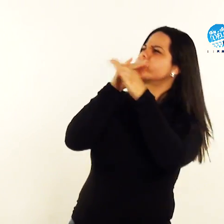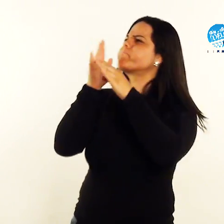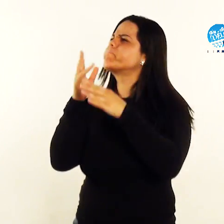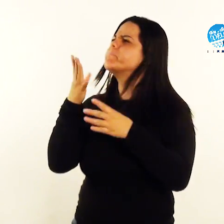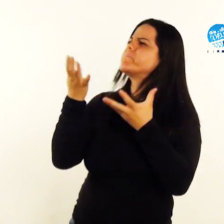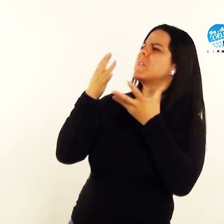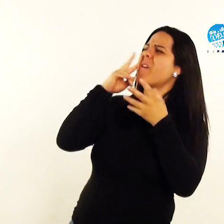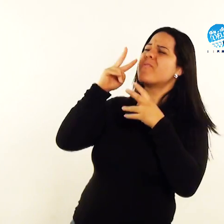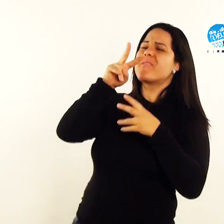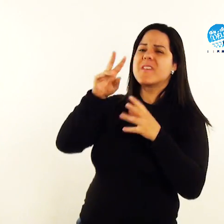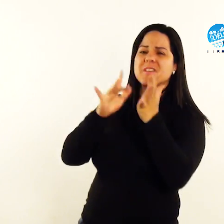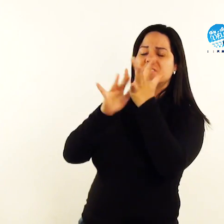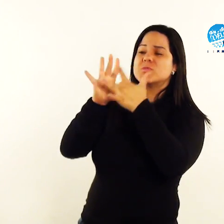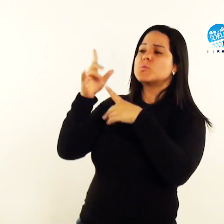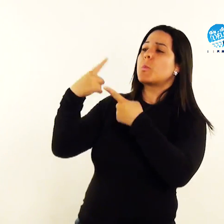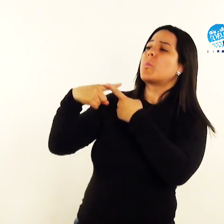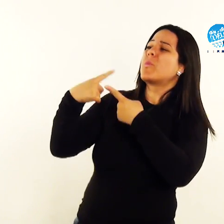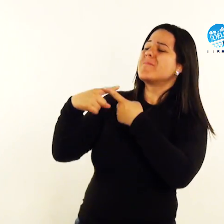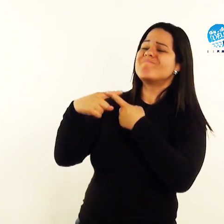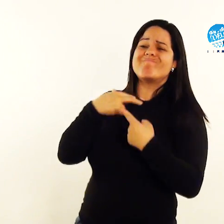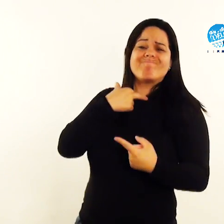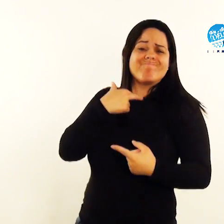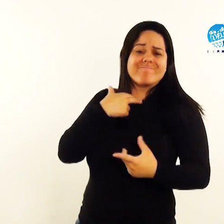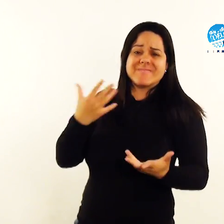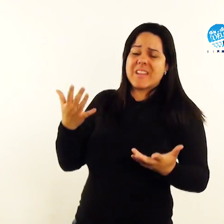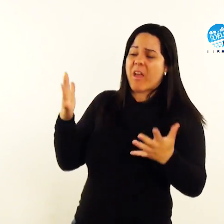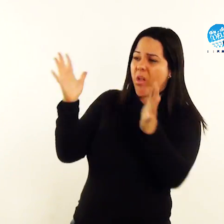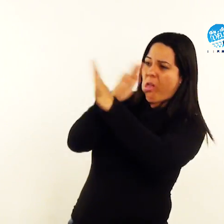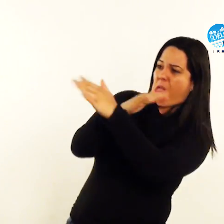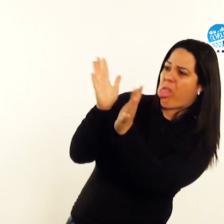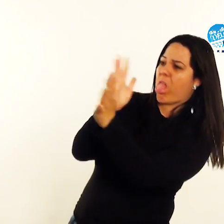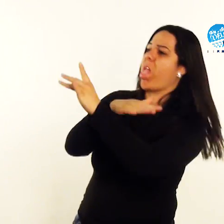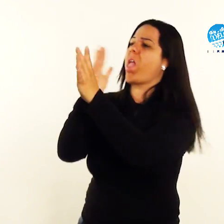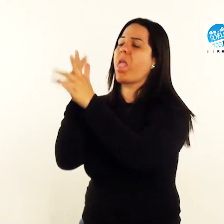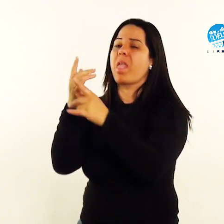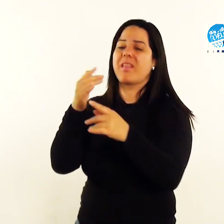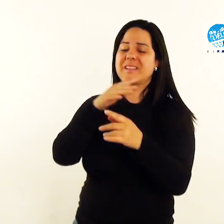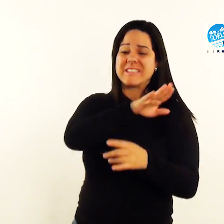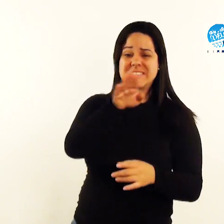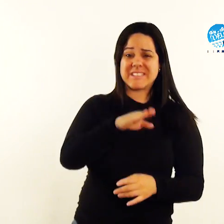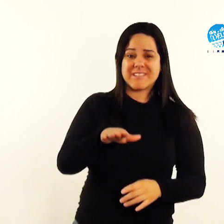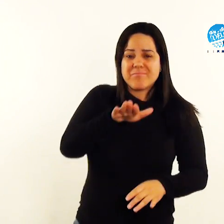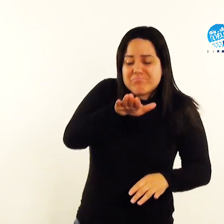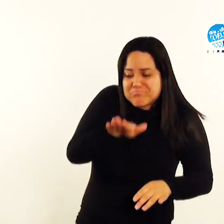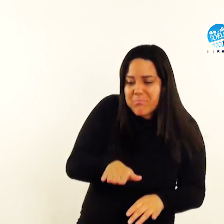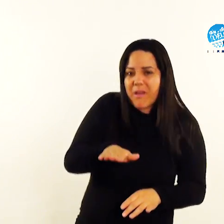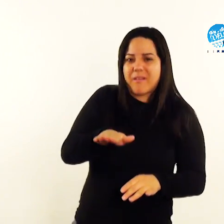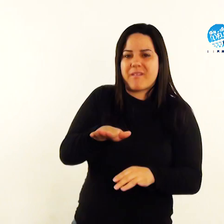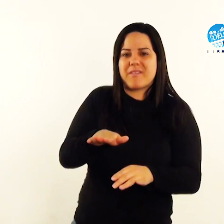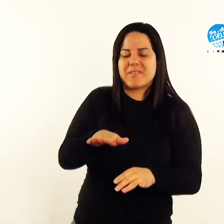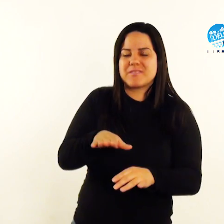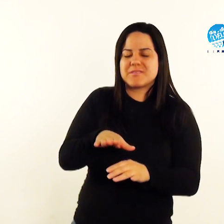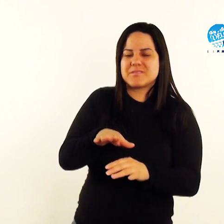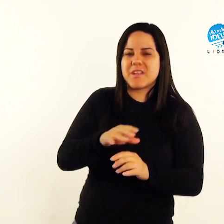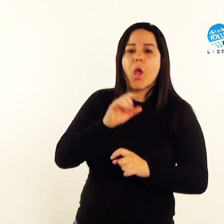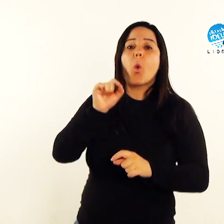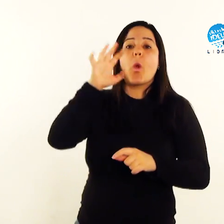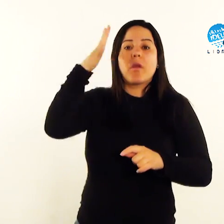mas não podia por causa da multidão, pois Zaqueu era muito baixo. E então correu adiante